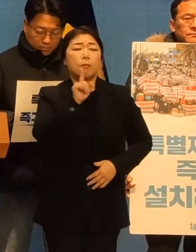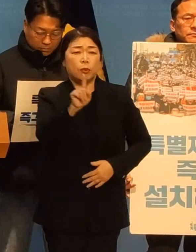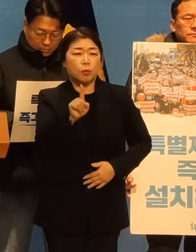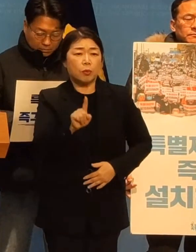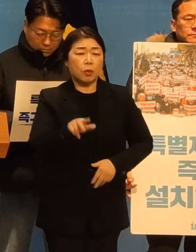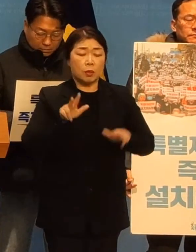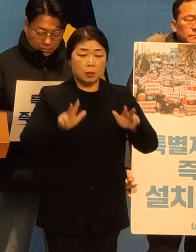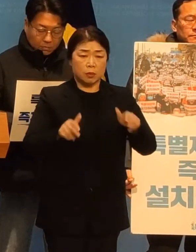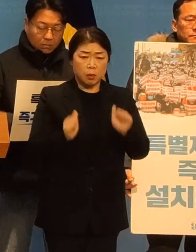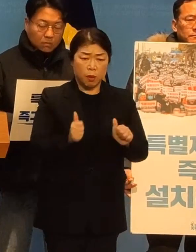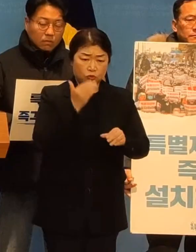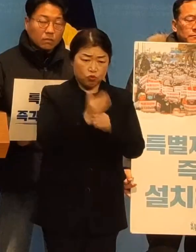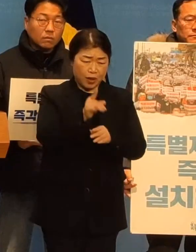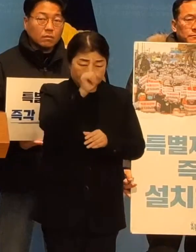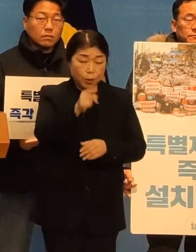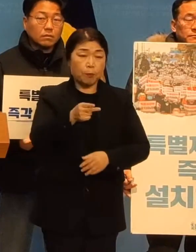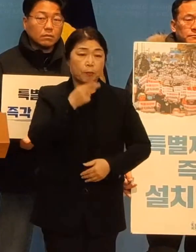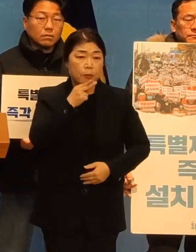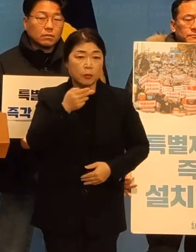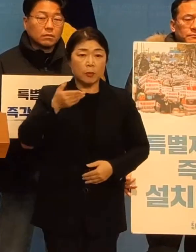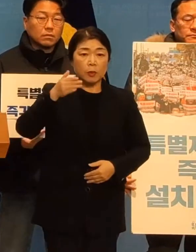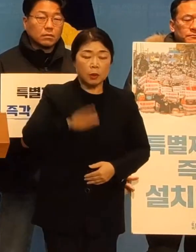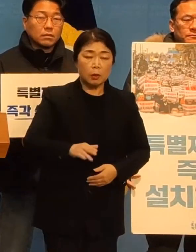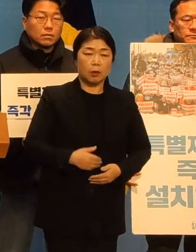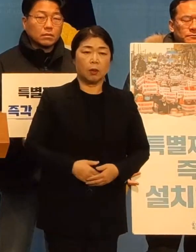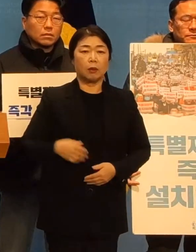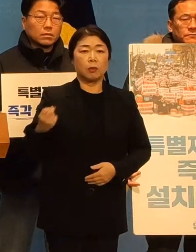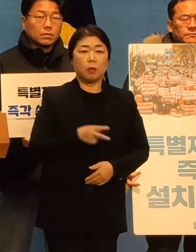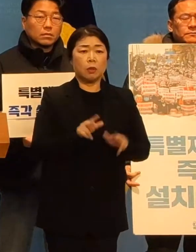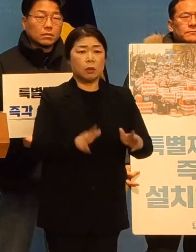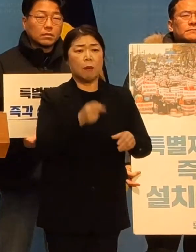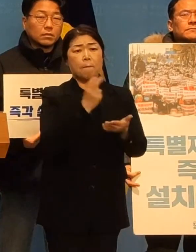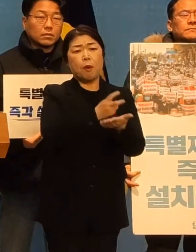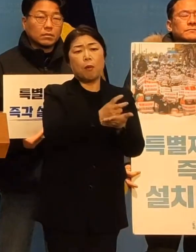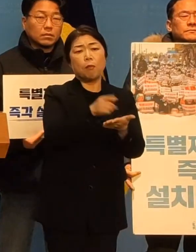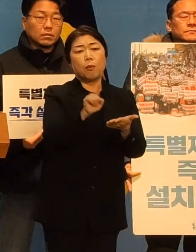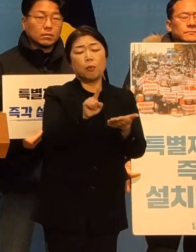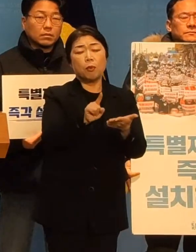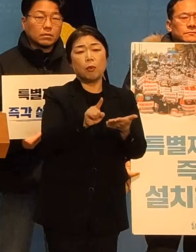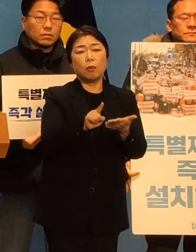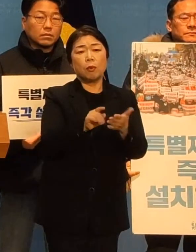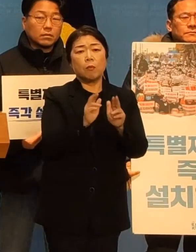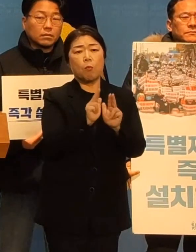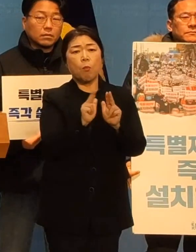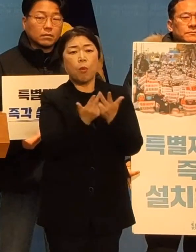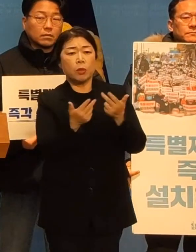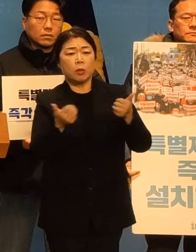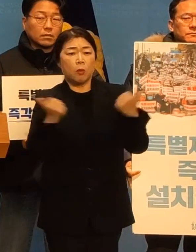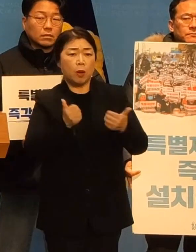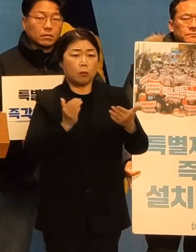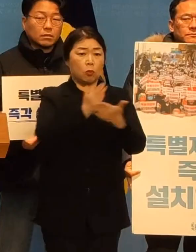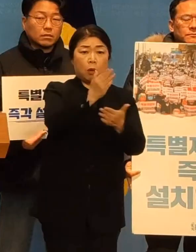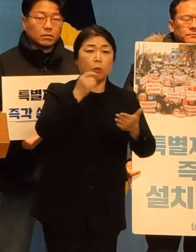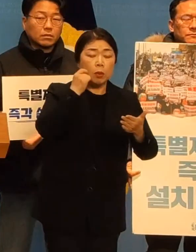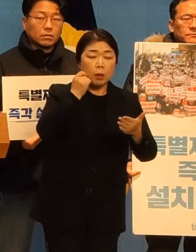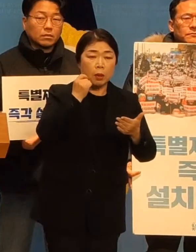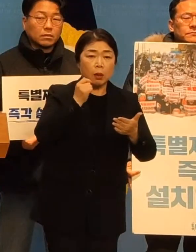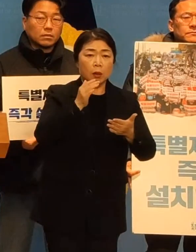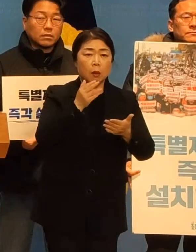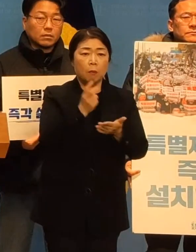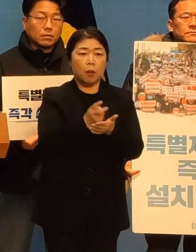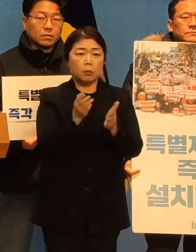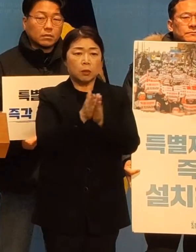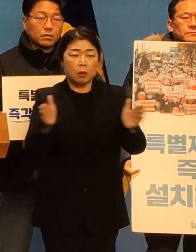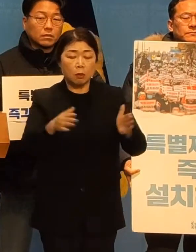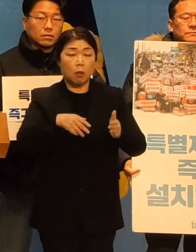제대로 재판이 진행되지도 않았고 그리고 지금 만들어진 법도 아직 본회의 통과도 하지 않고 시행도 되지